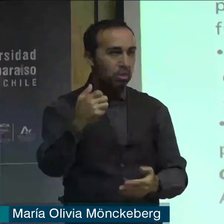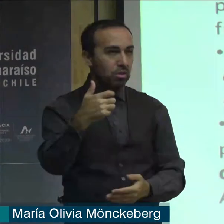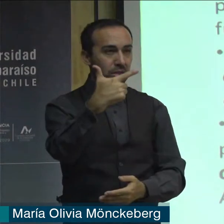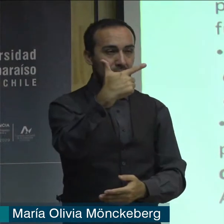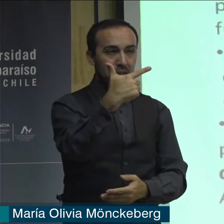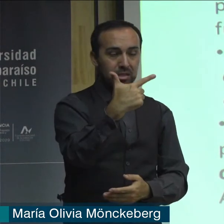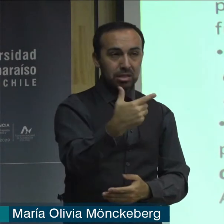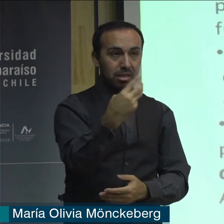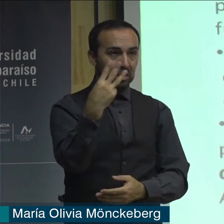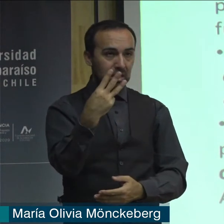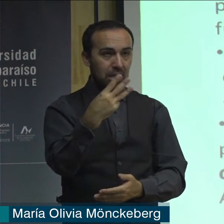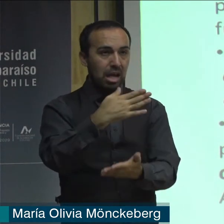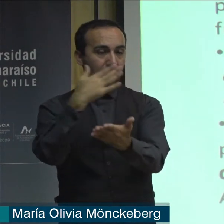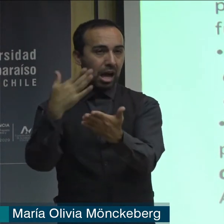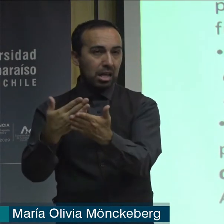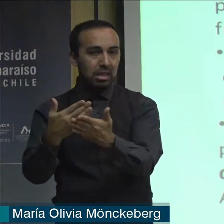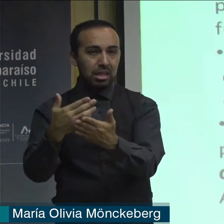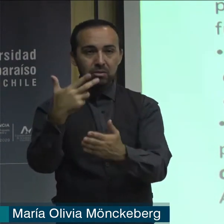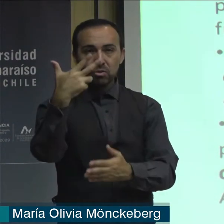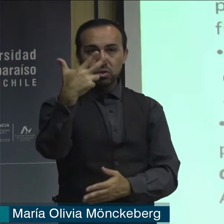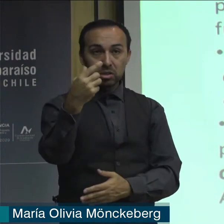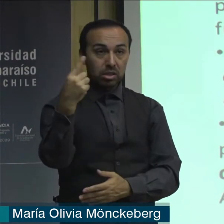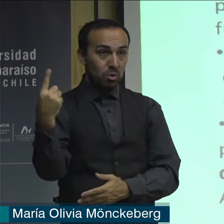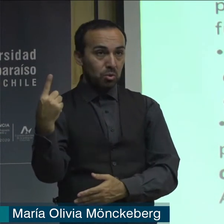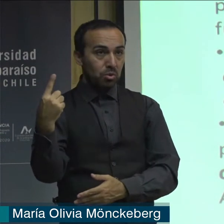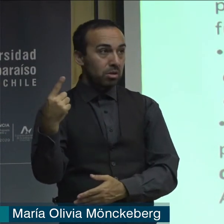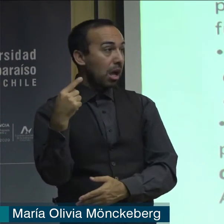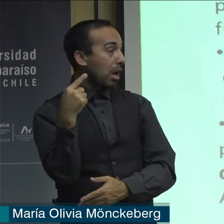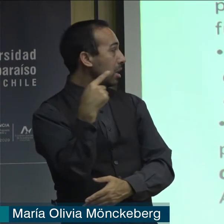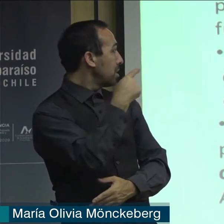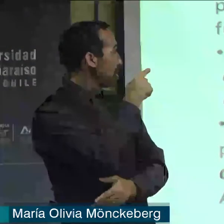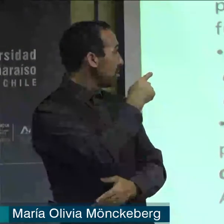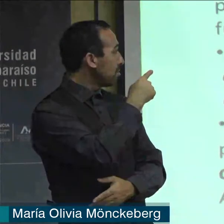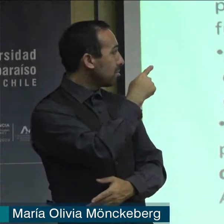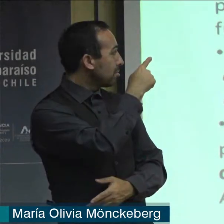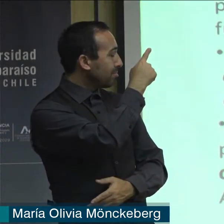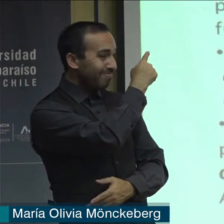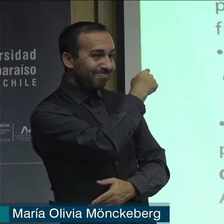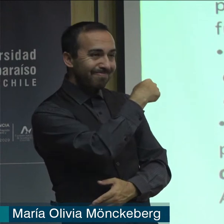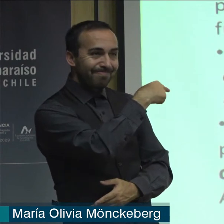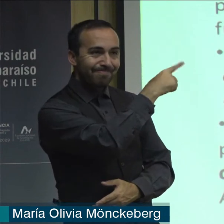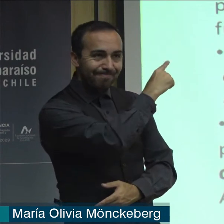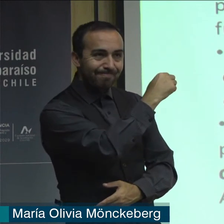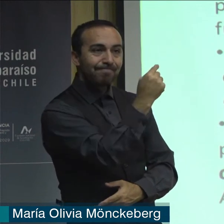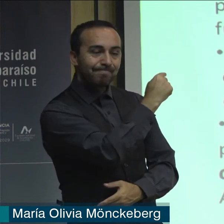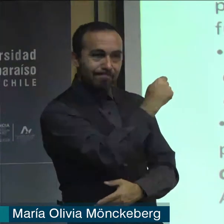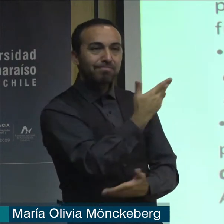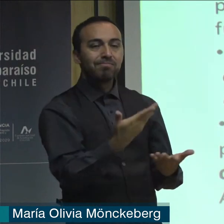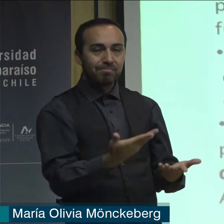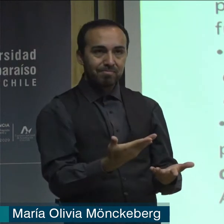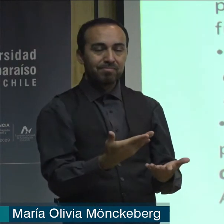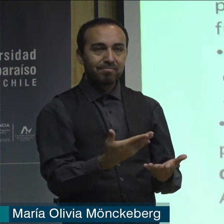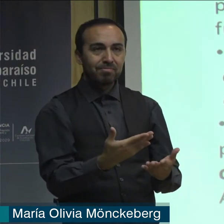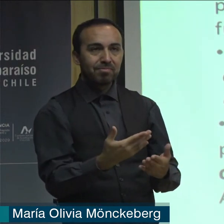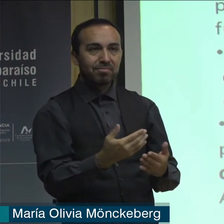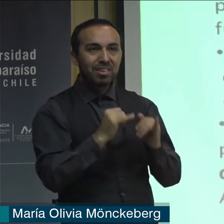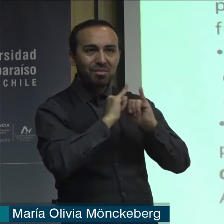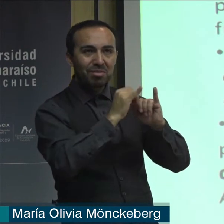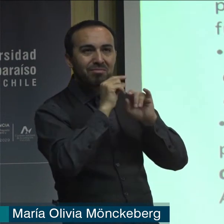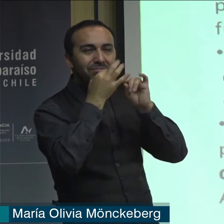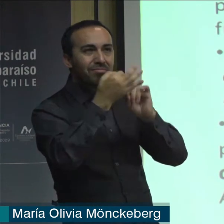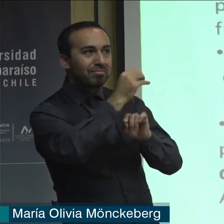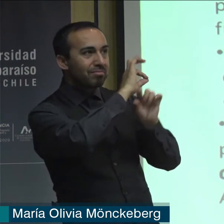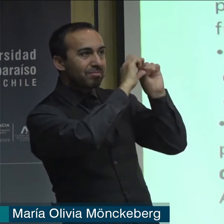y ahí está el cuadrito lo voy a poner el aporte para la toda